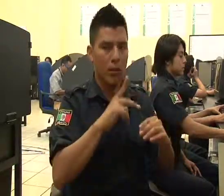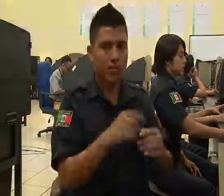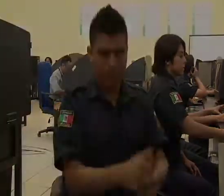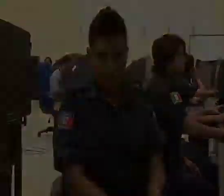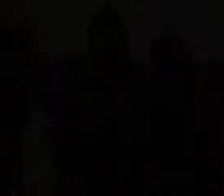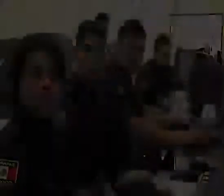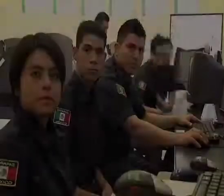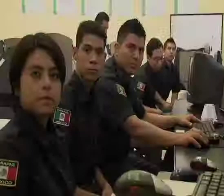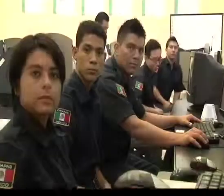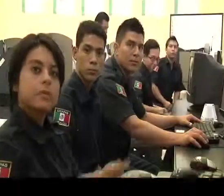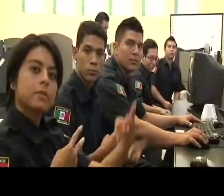oír.